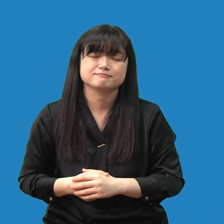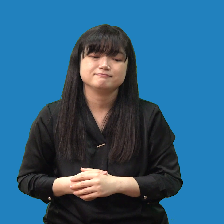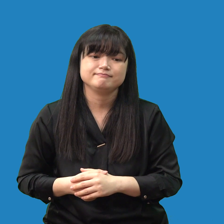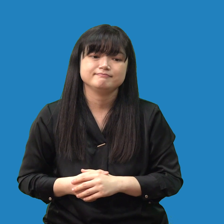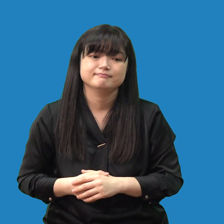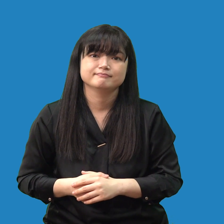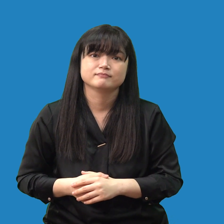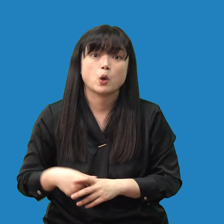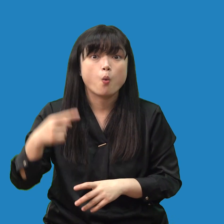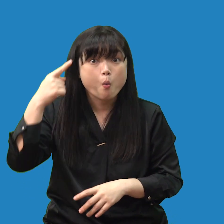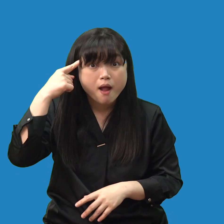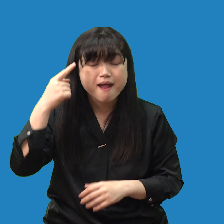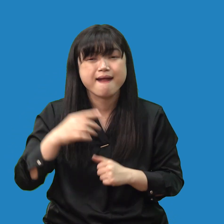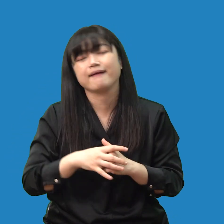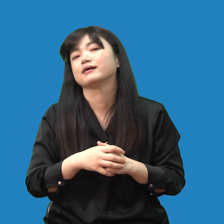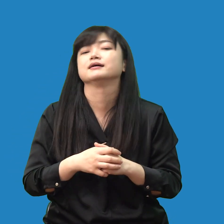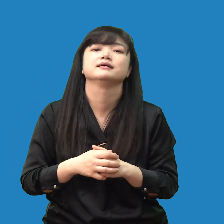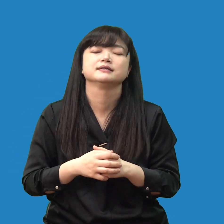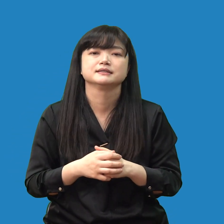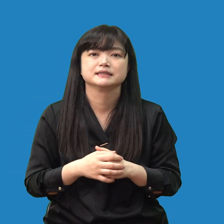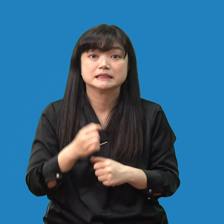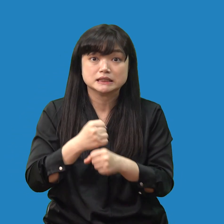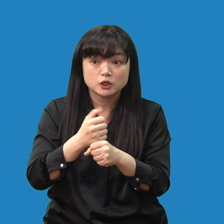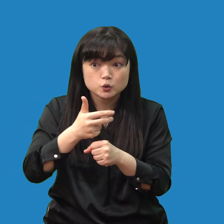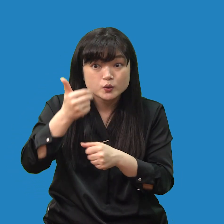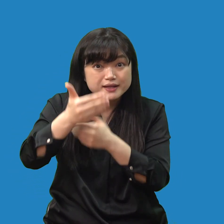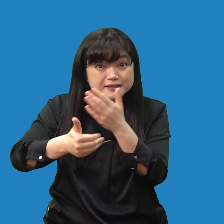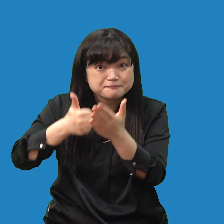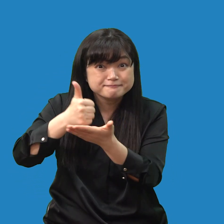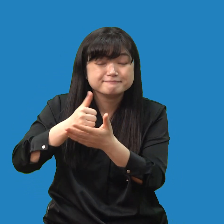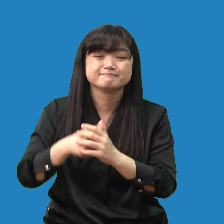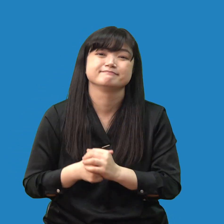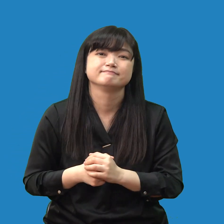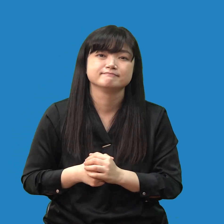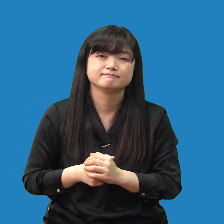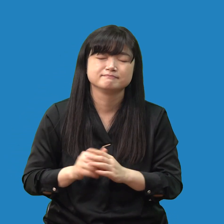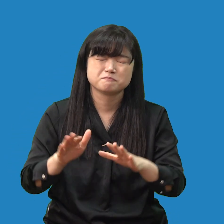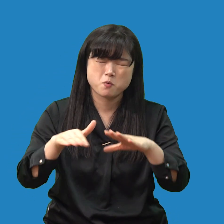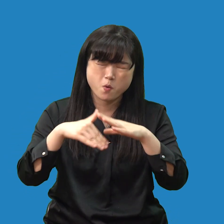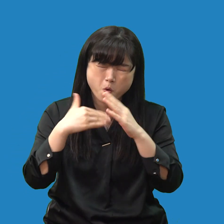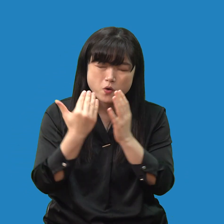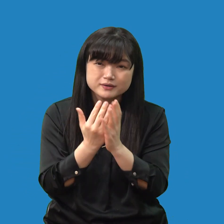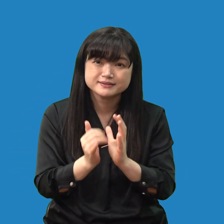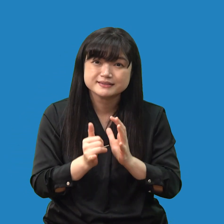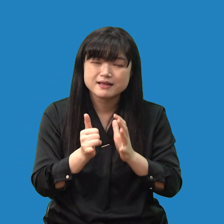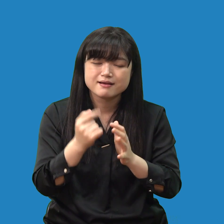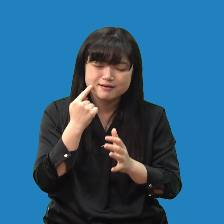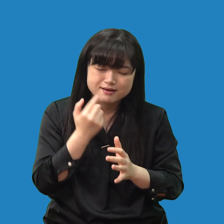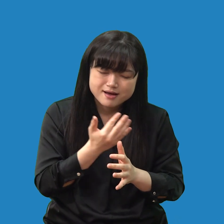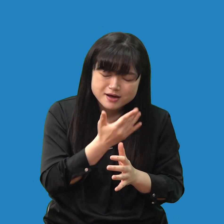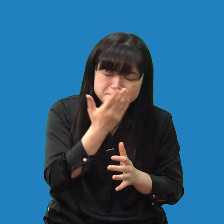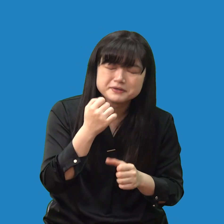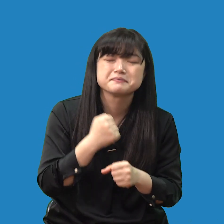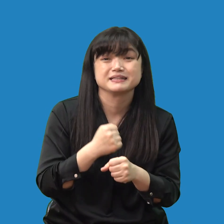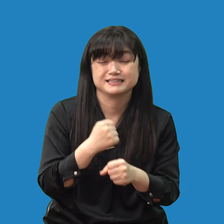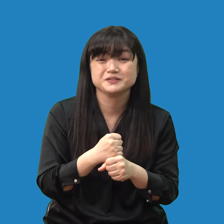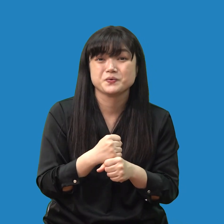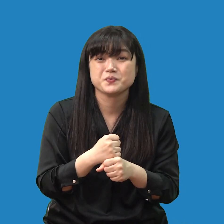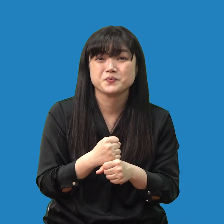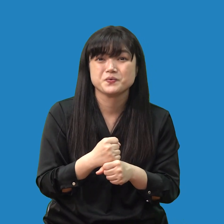맞이를 잘해야 됩니다. 왜냐하면 창조주 하나님께서 모든 세상을 참 아름답게